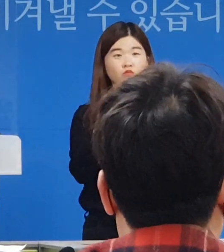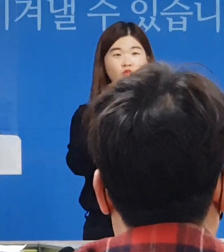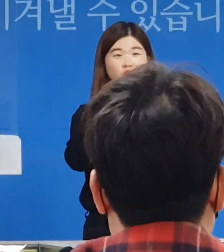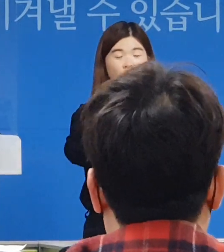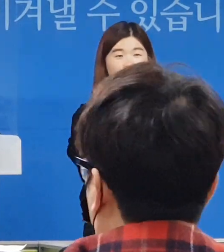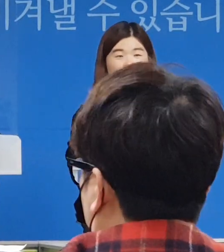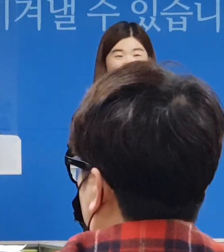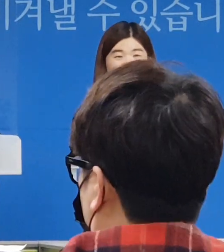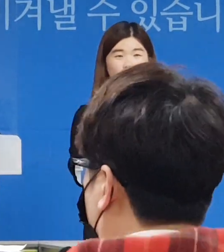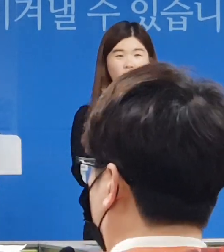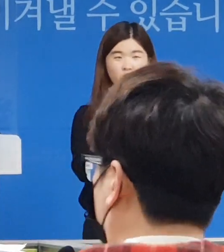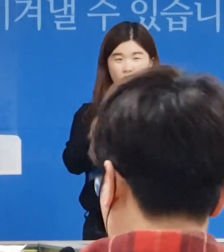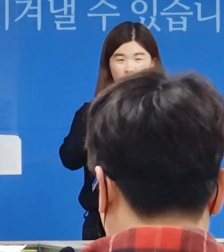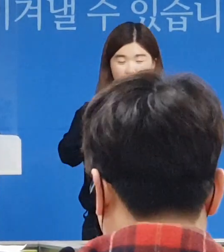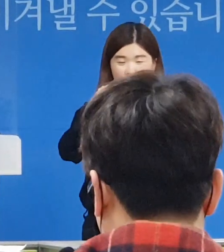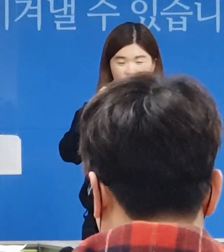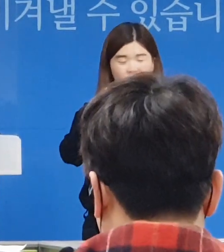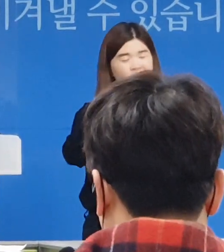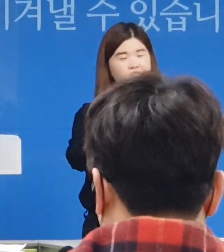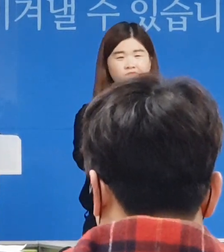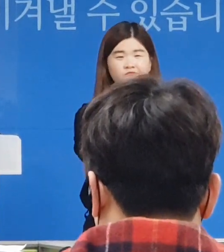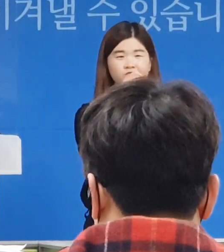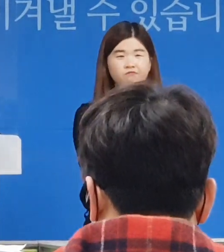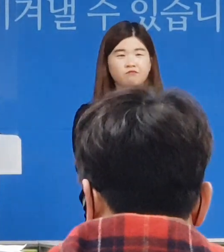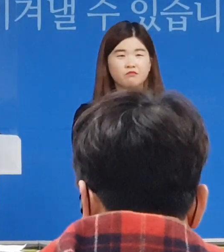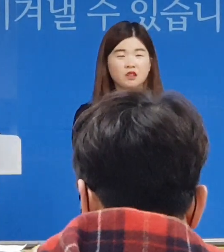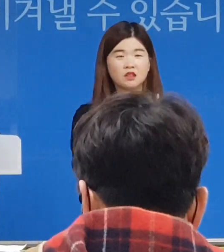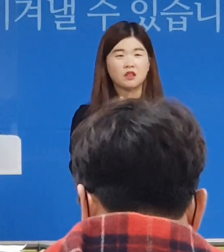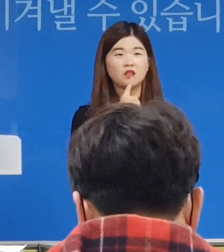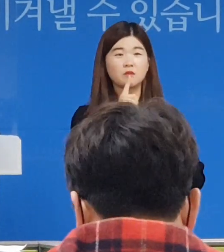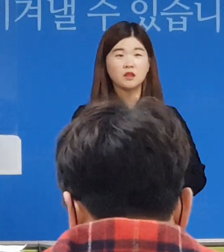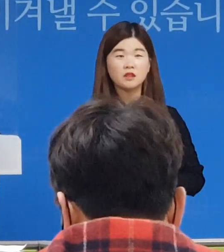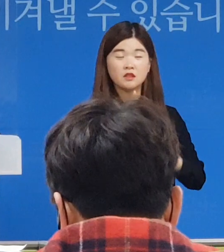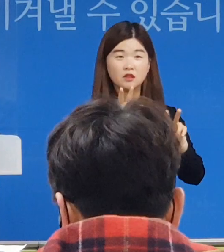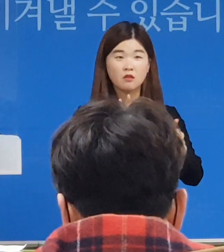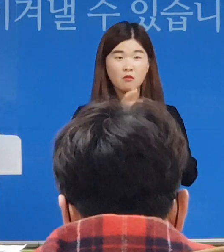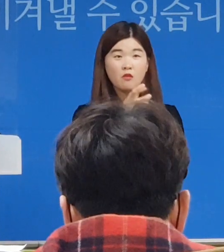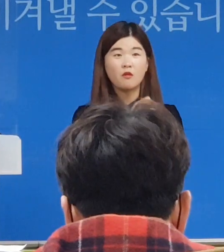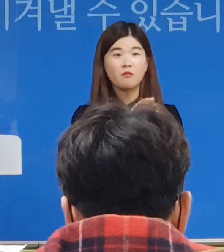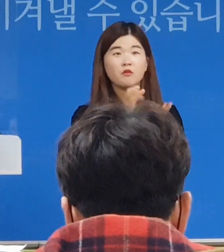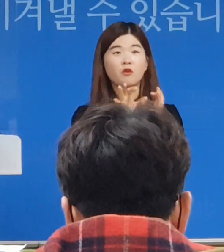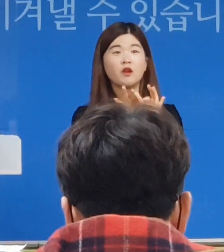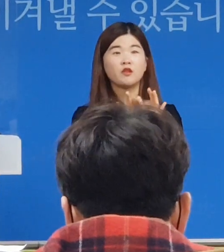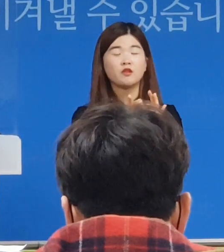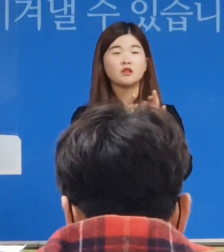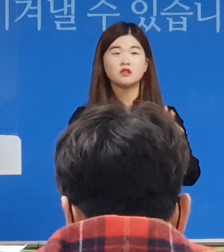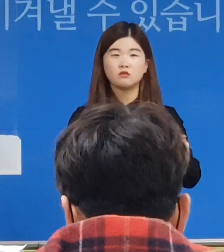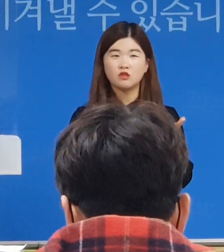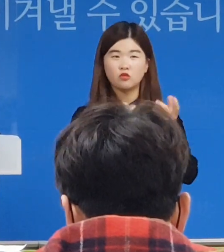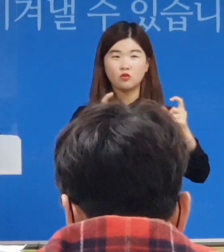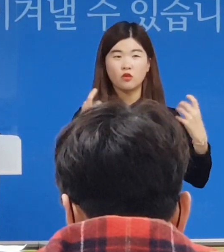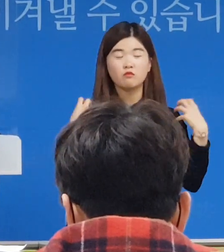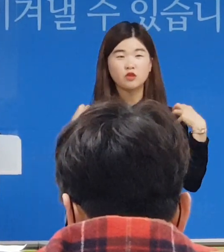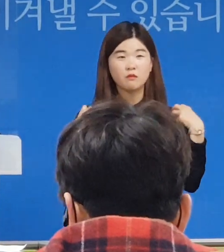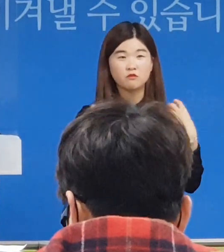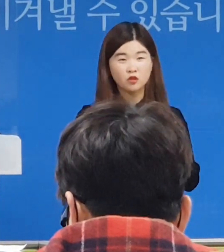하면서 제주도의 특수성을 전혀 고려하지 않았다는 겁니다. 그 법령의 규정과 관련해서 제주도의 부담